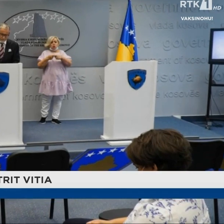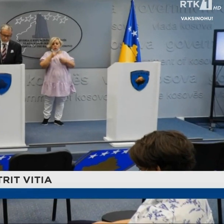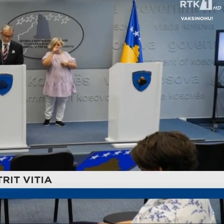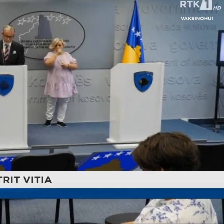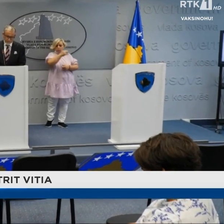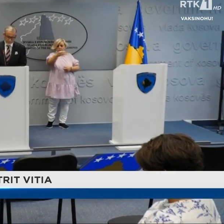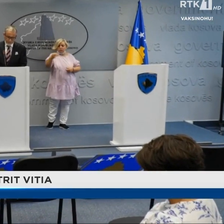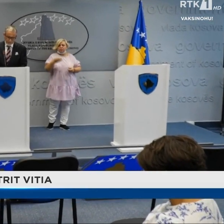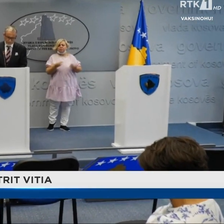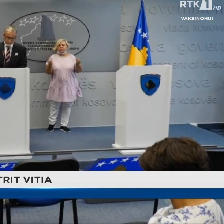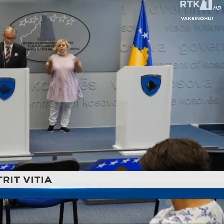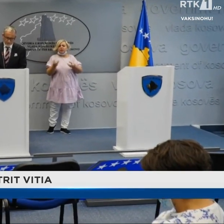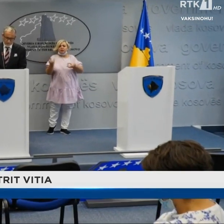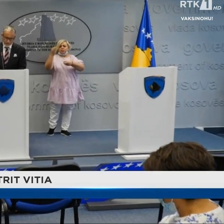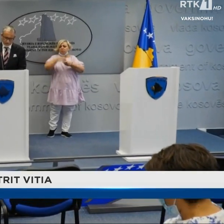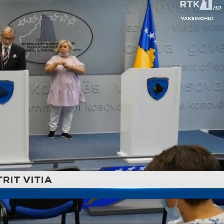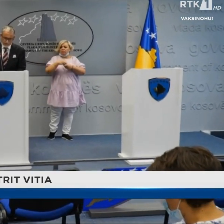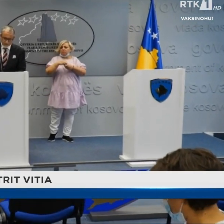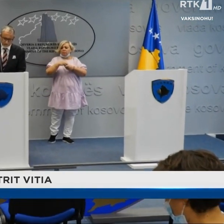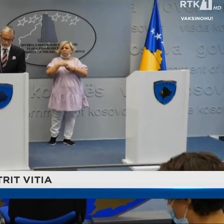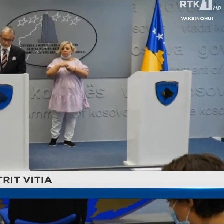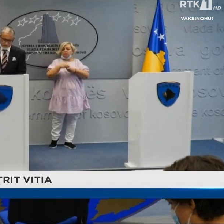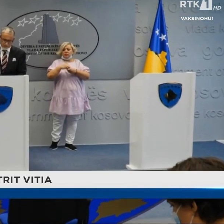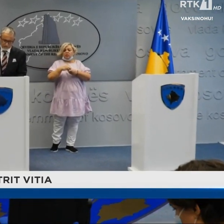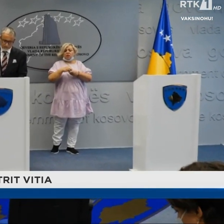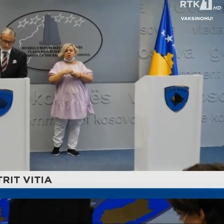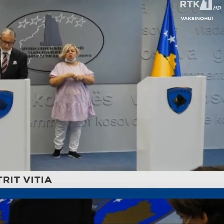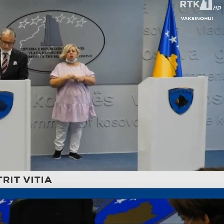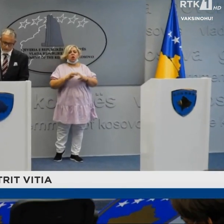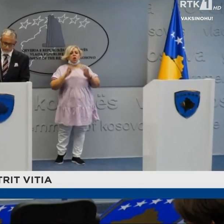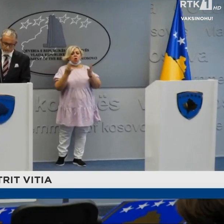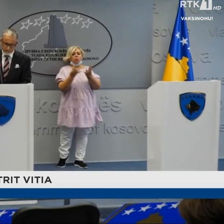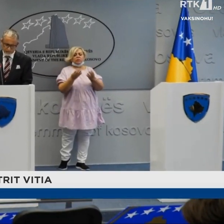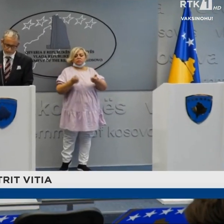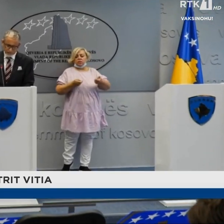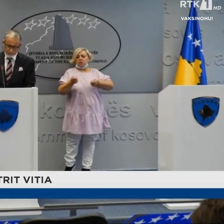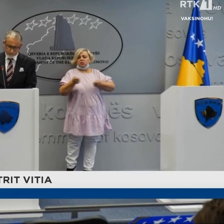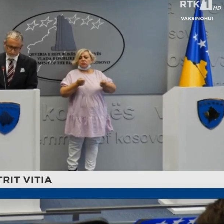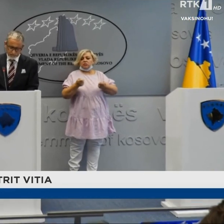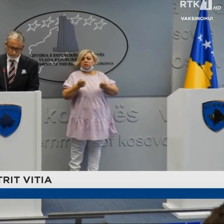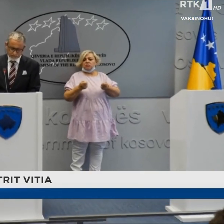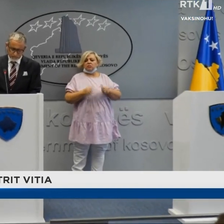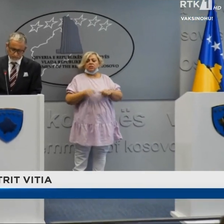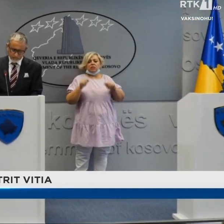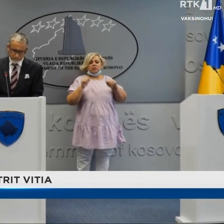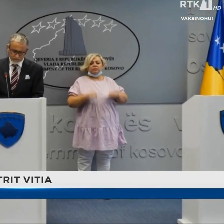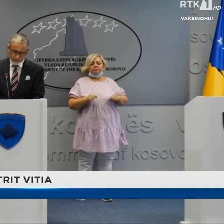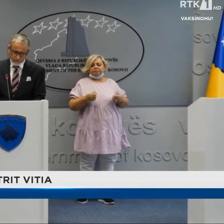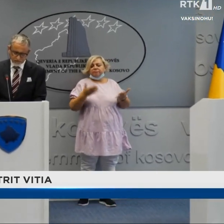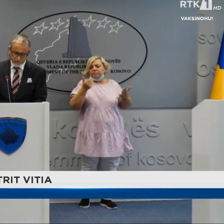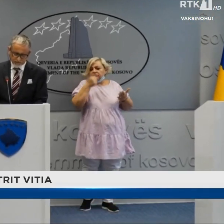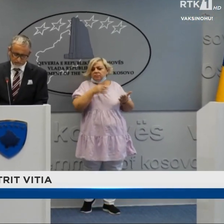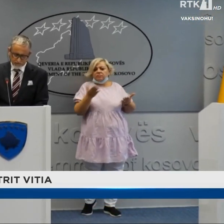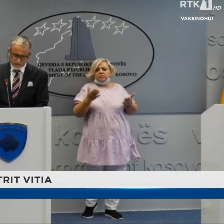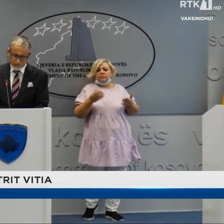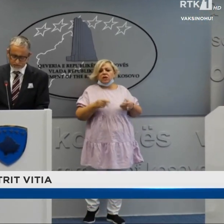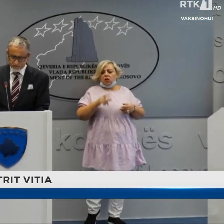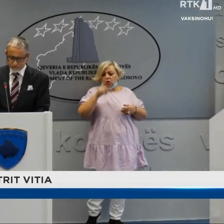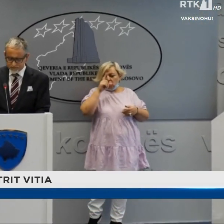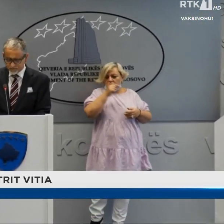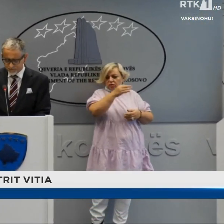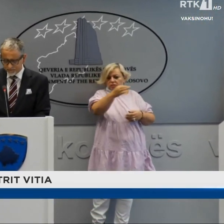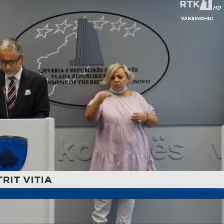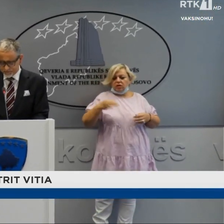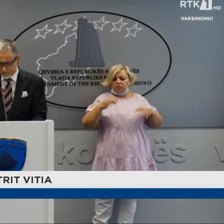komunave, pse nuk është përfshir në komitetin koordinues të qeverisë, dhe cili është qëndrimi juaj i karshi kryetarëve të